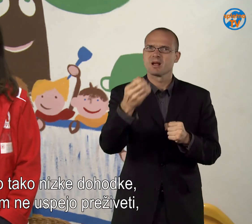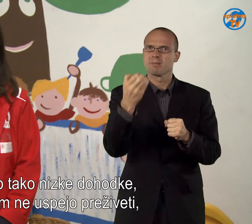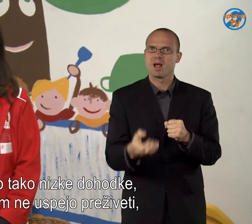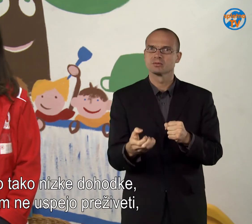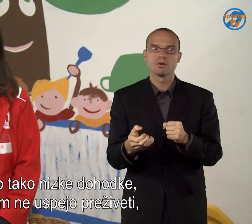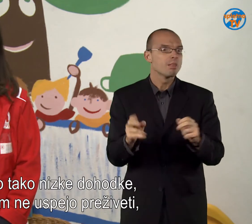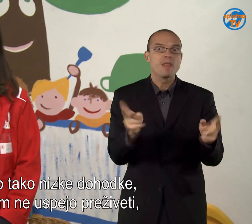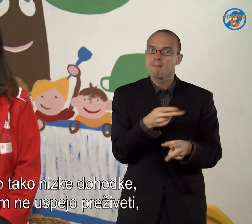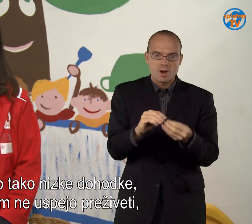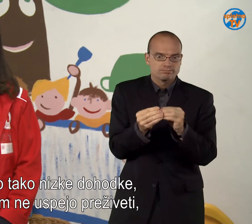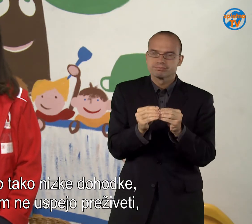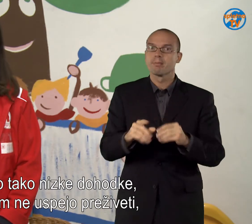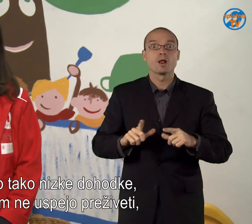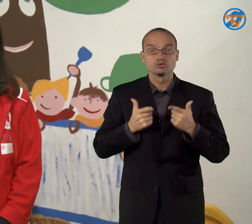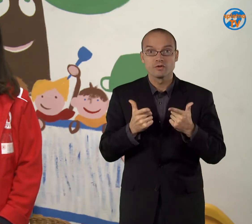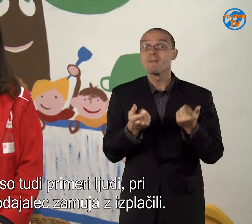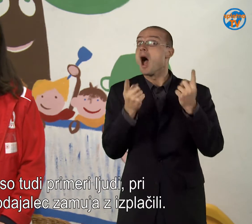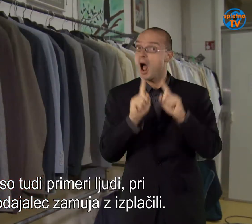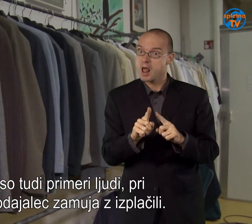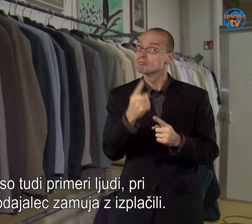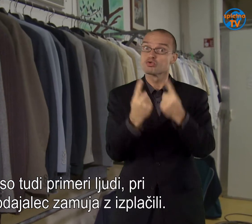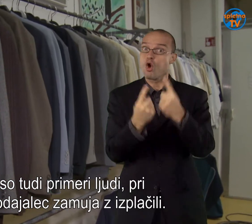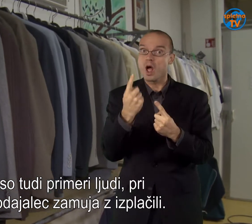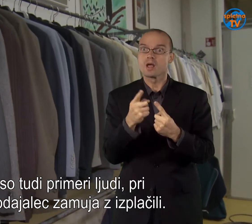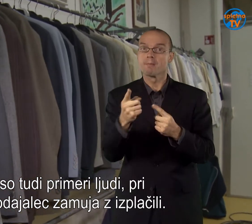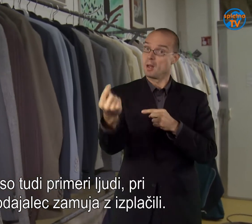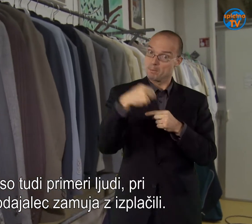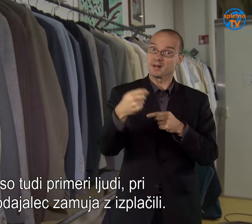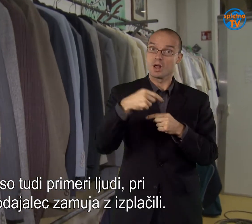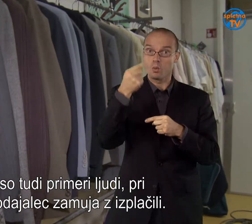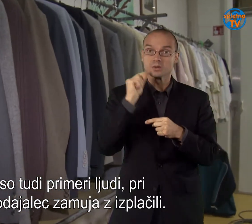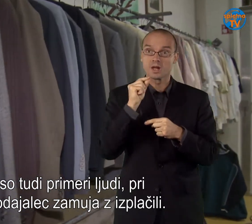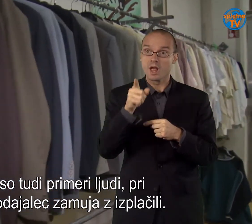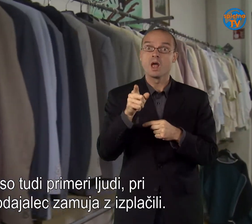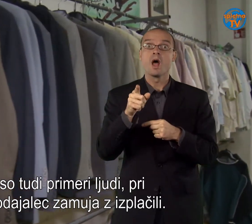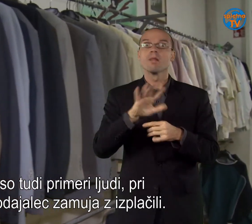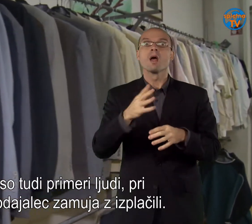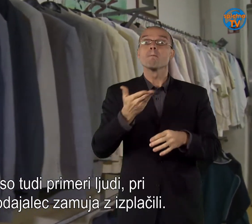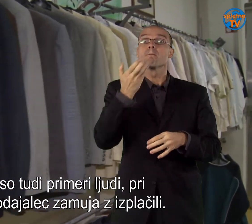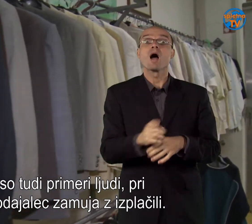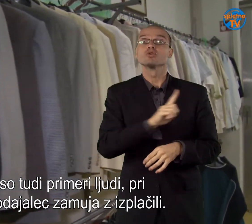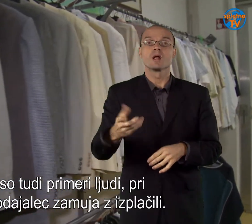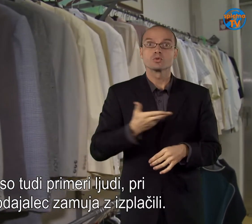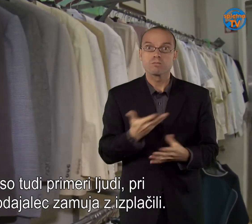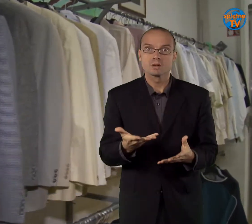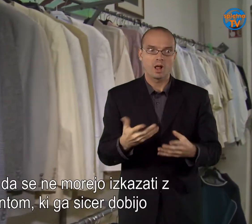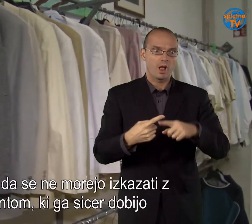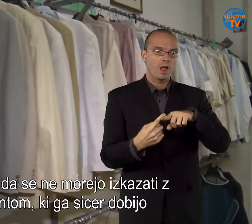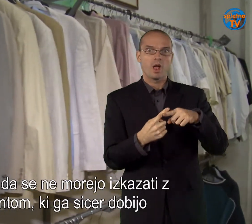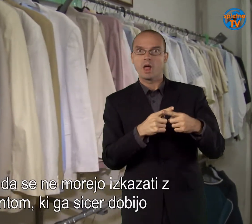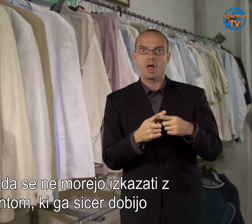da ne uspejo s tem preživeti, oziroma se dogaja zelo pogosto, da ne prejemajo plače. To pomeni, da se ne